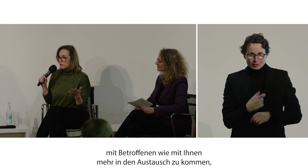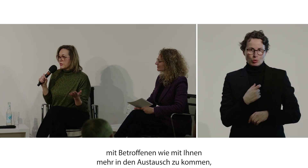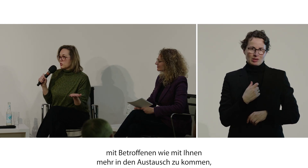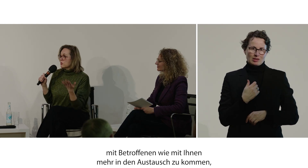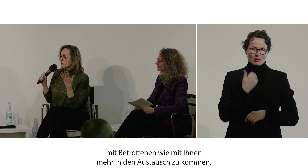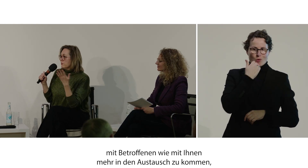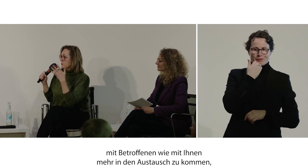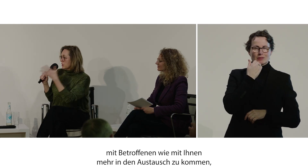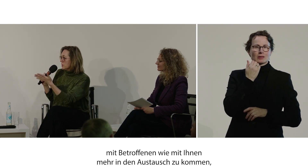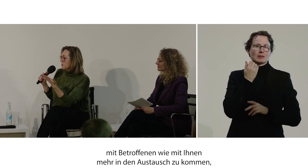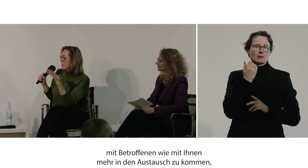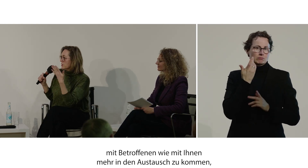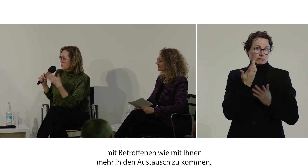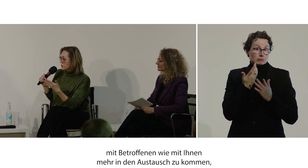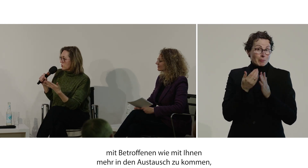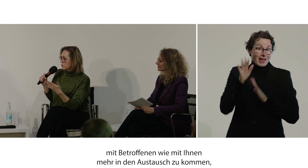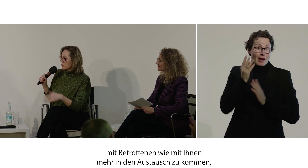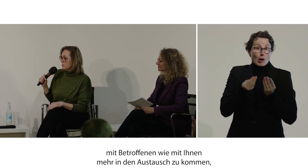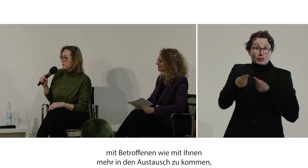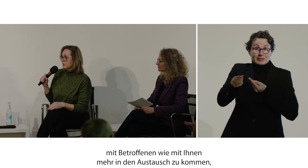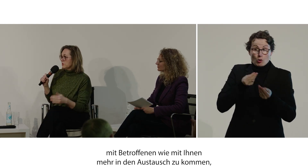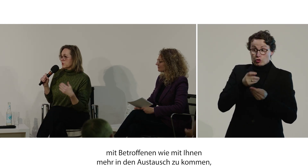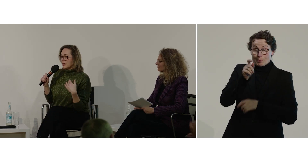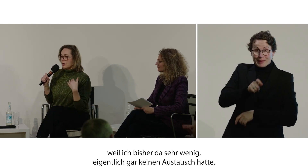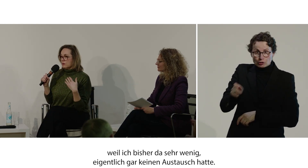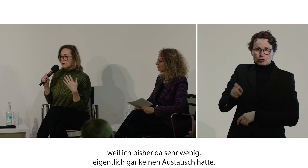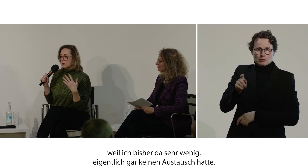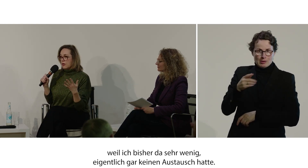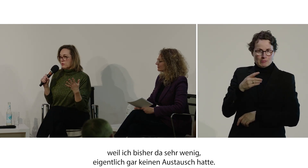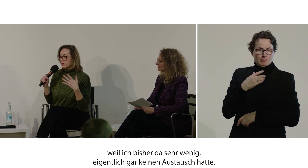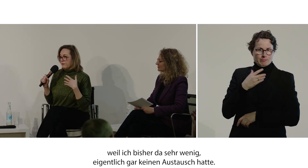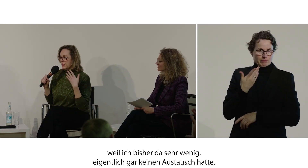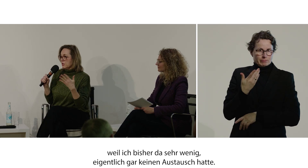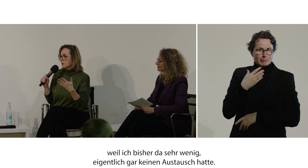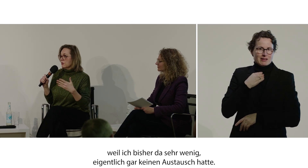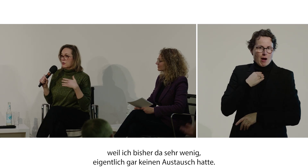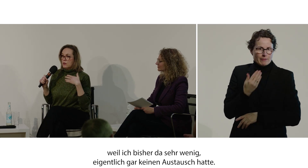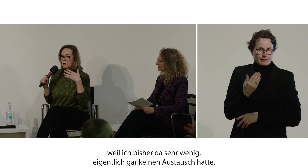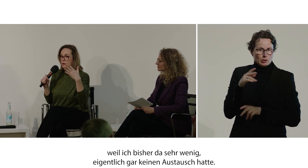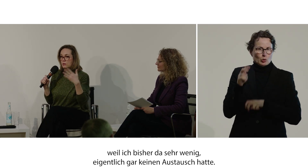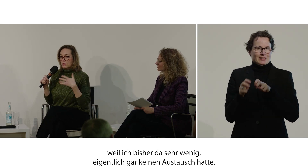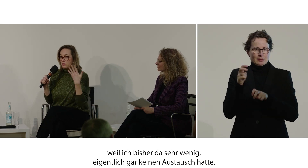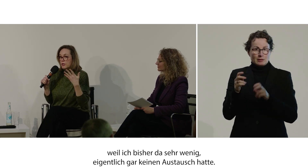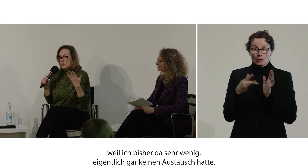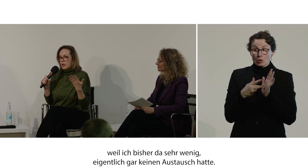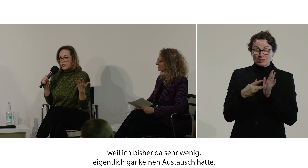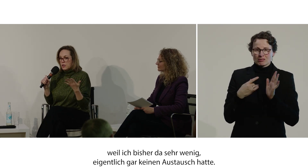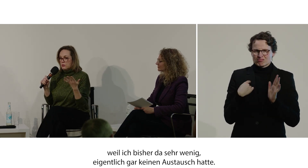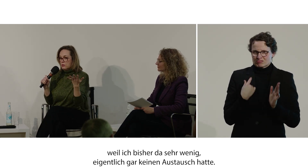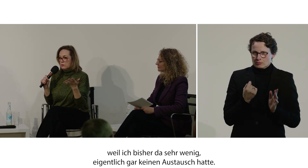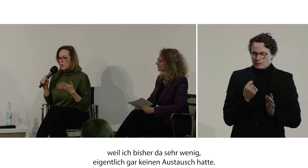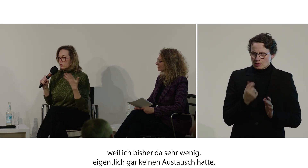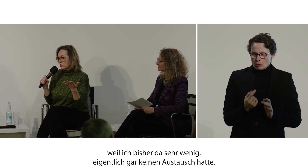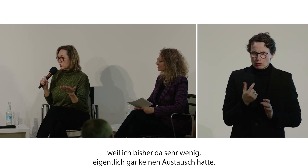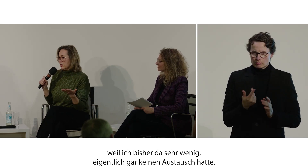betroffenen Menschen wie mit ihnen mehr in den Austausch zu kommen, weil ich bisher da sehr wenig, also eigentlich gar